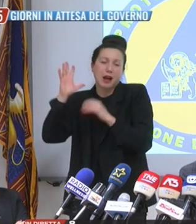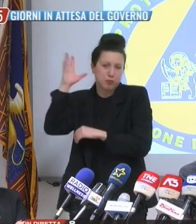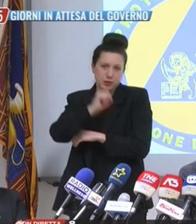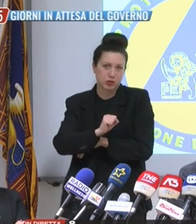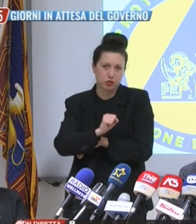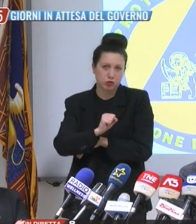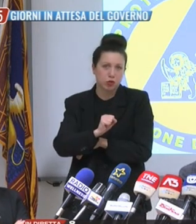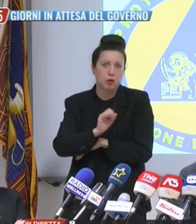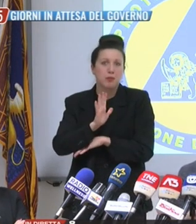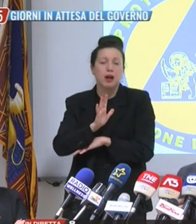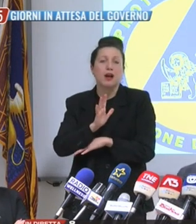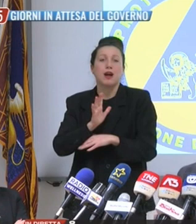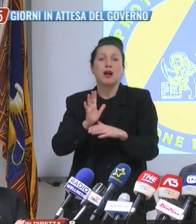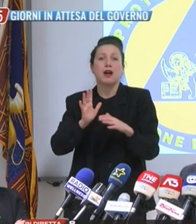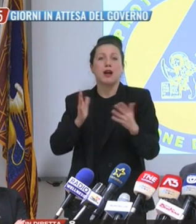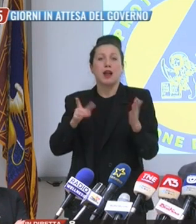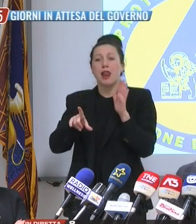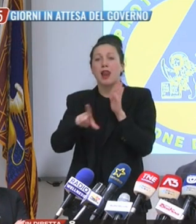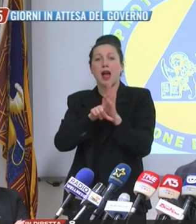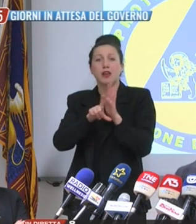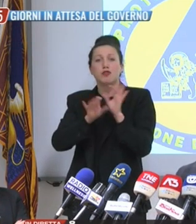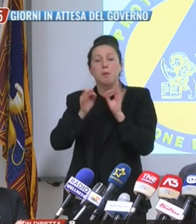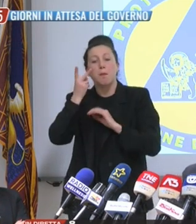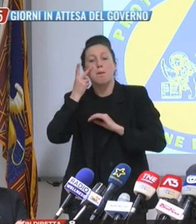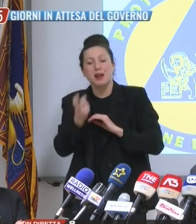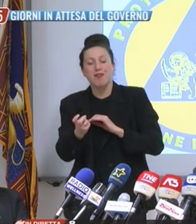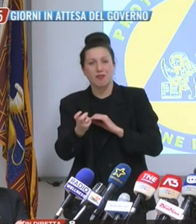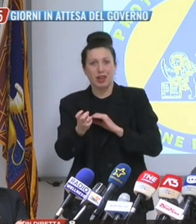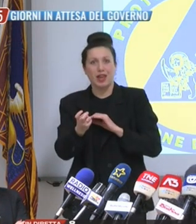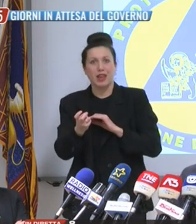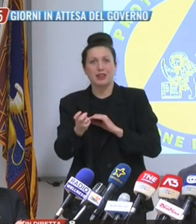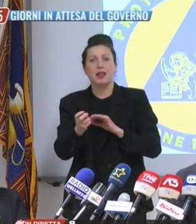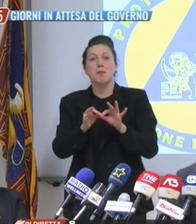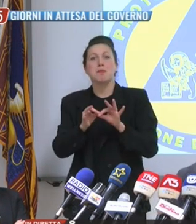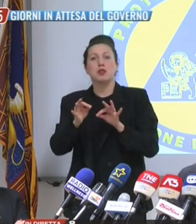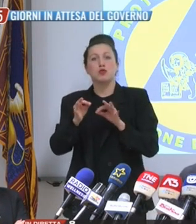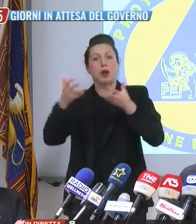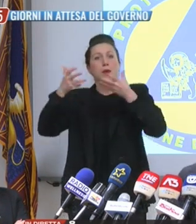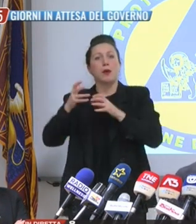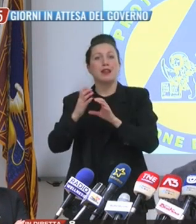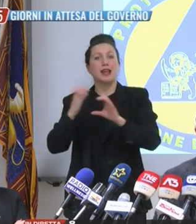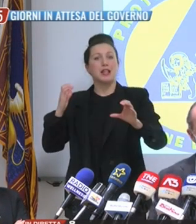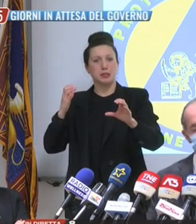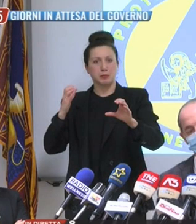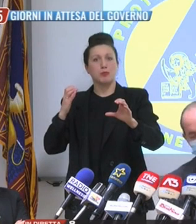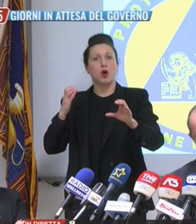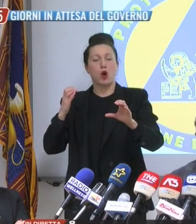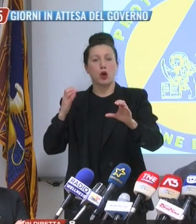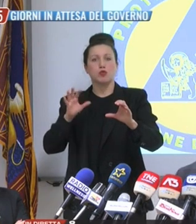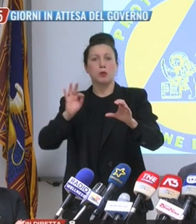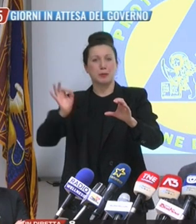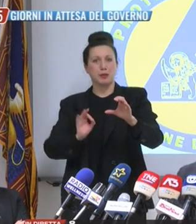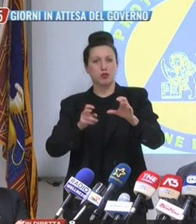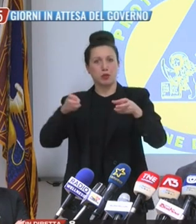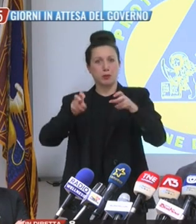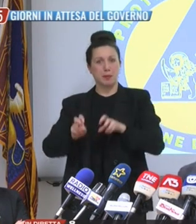che lo prevede un dimensionamento fatto così. Ma vi ricordate che vi avevo detto, guardate, il problema non sono i trasporti, e hanno continuato a dire